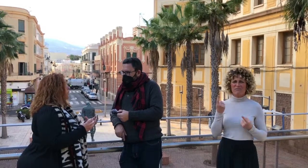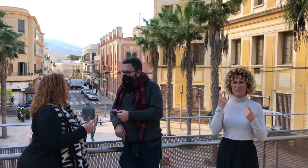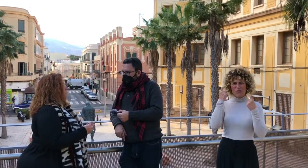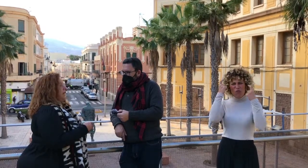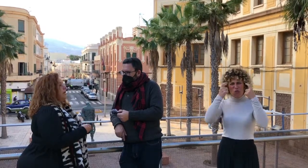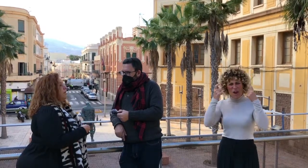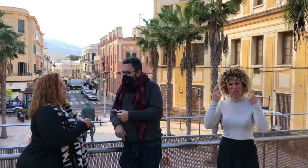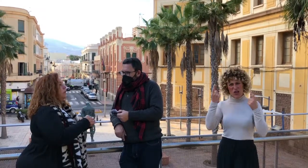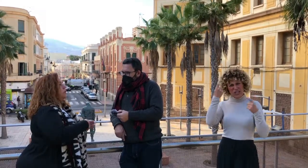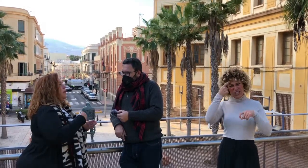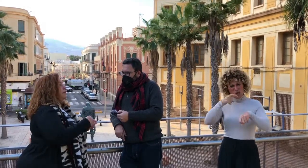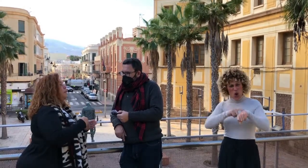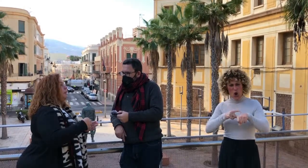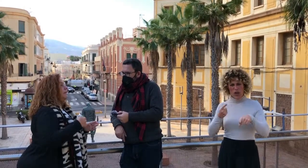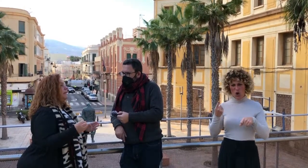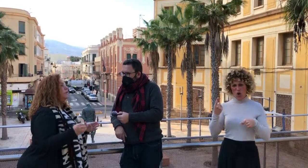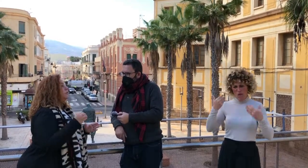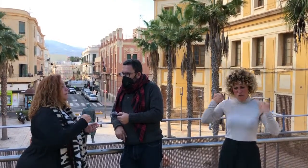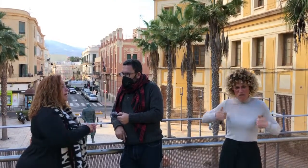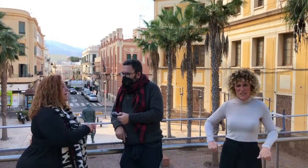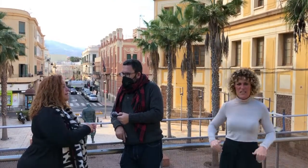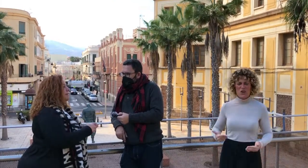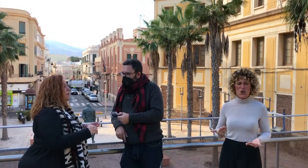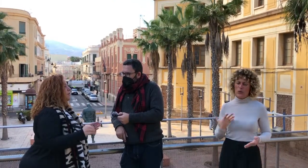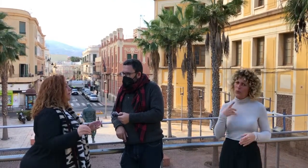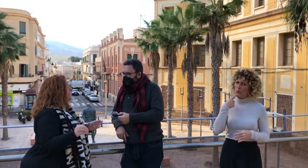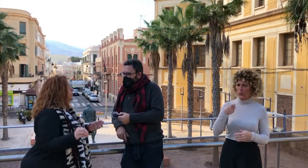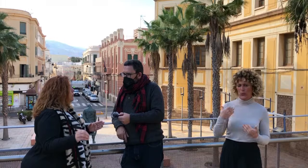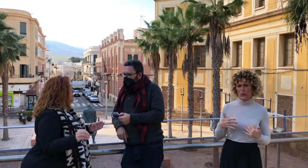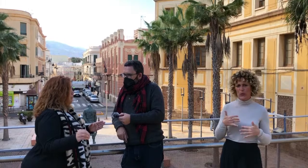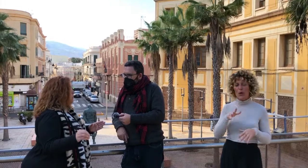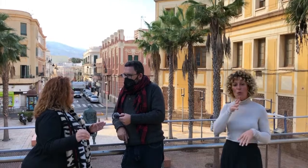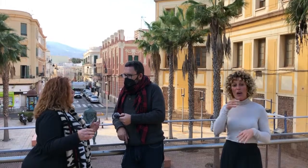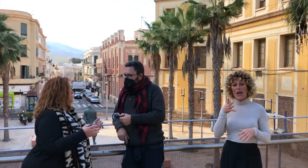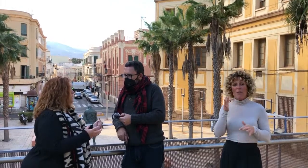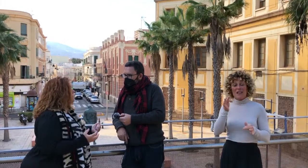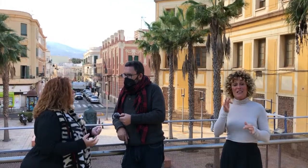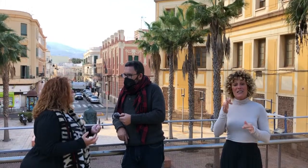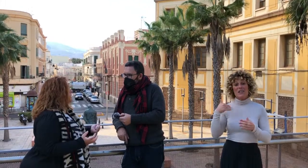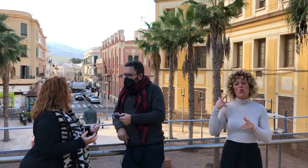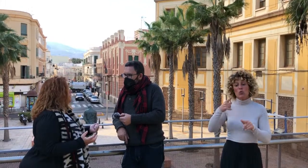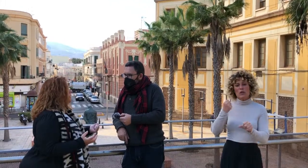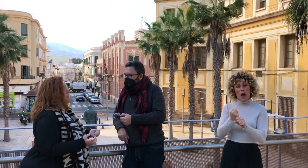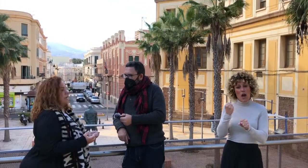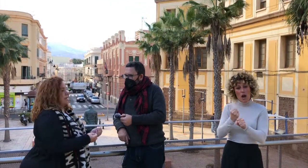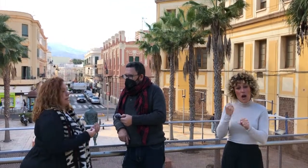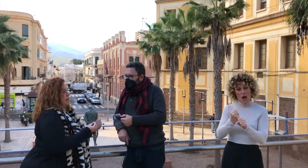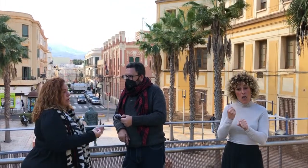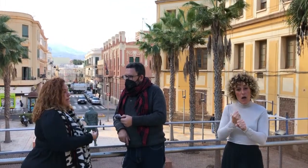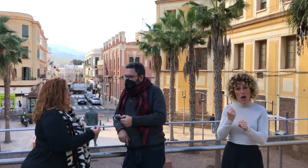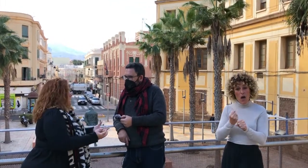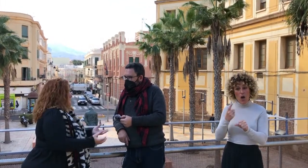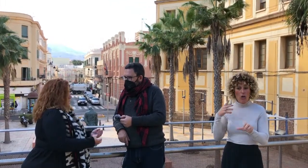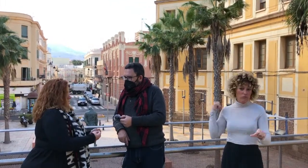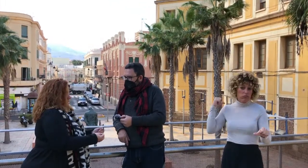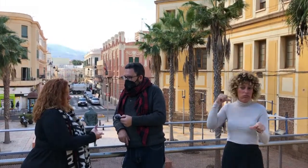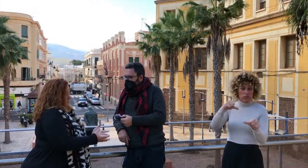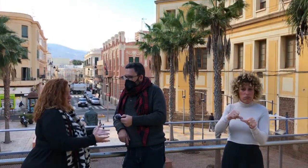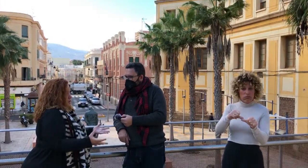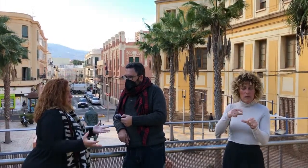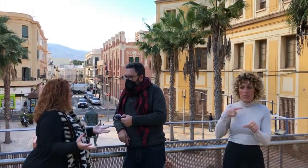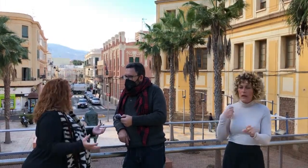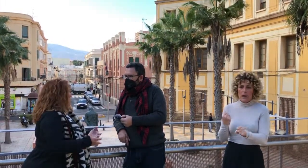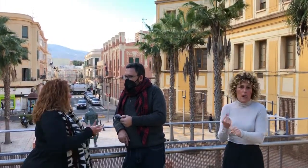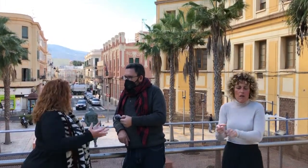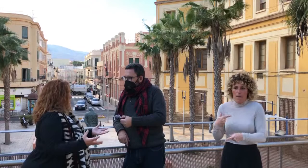psicológico. Porque cuando el tiempo va pasando y tú estás en ese trabajo durante tanto tiempo, te aferras más a ese trabajo y es lo que a ti te